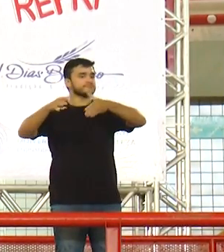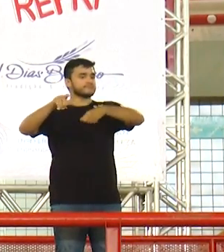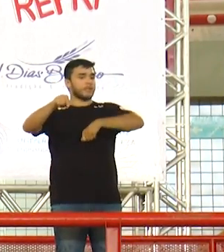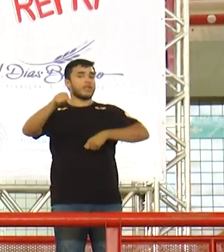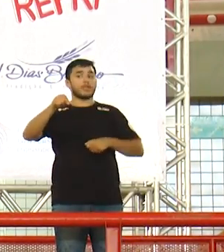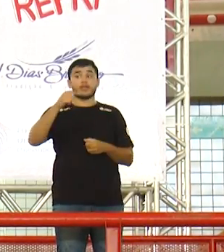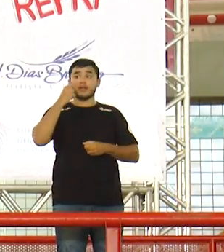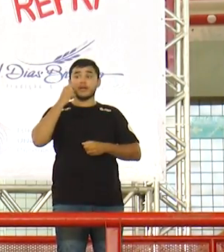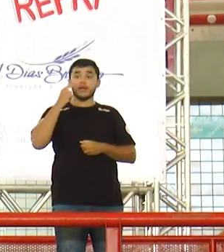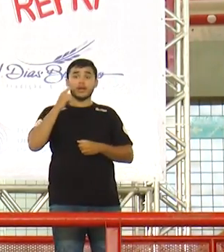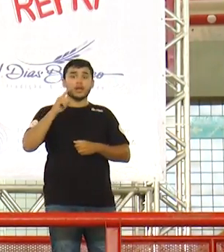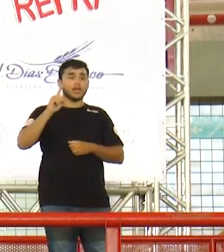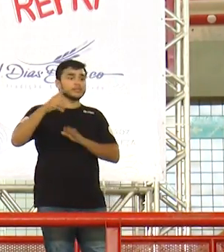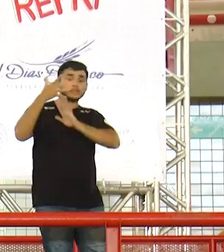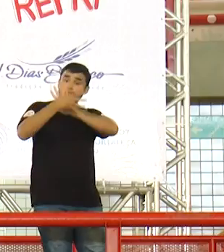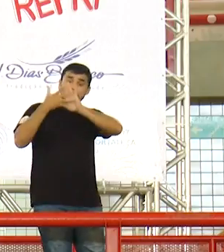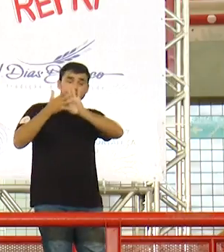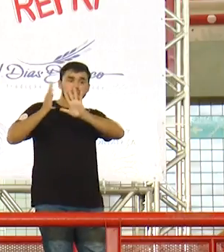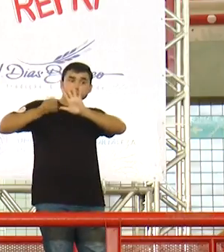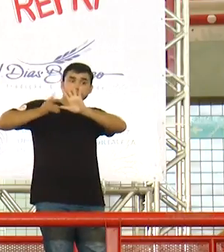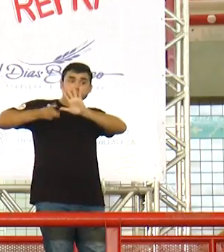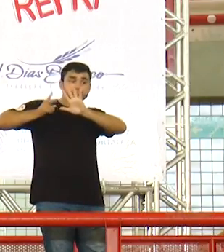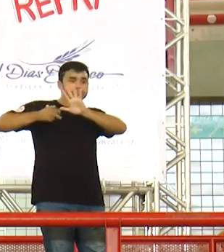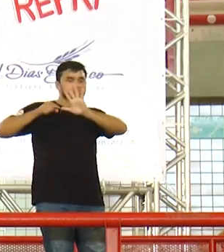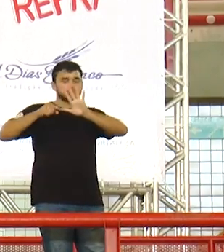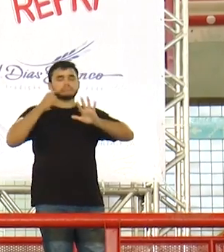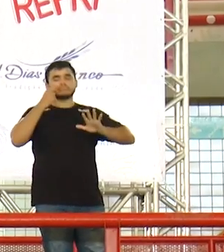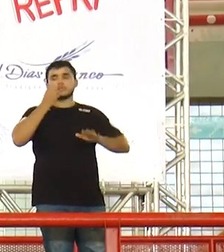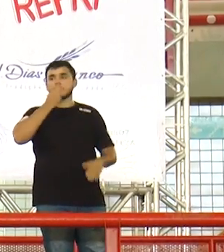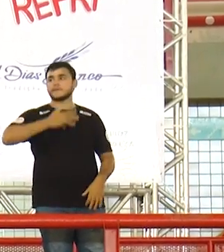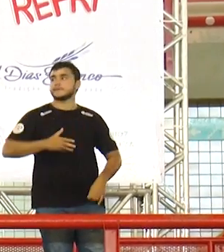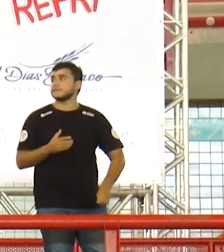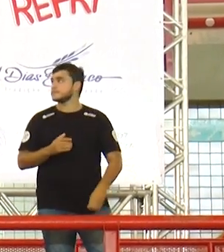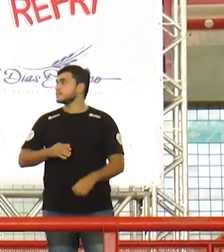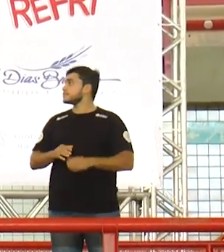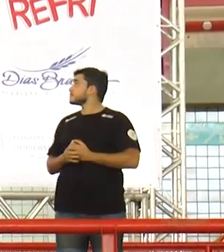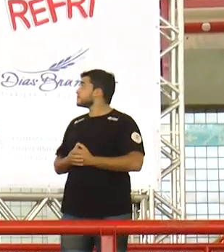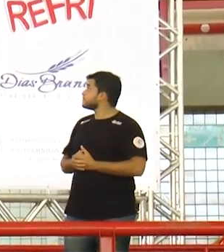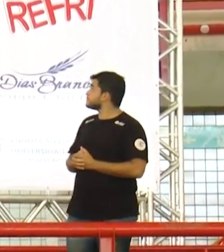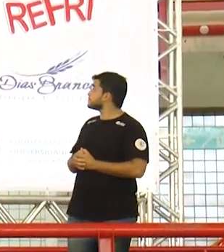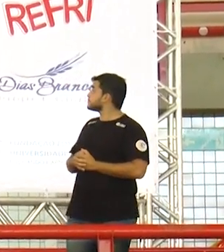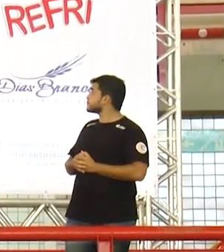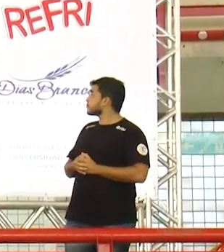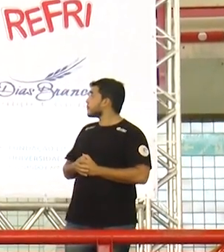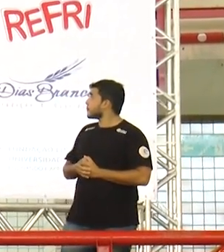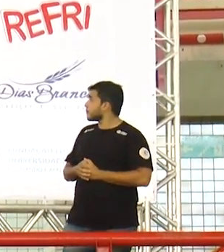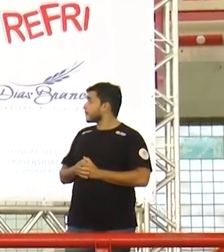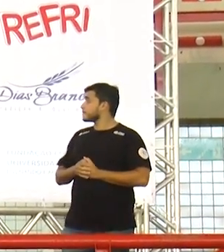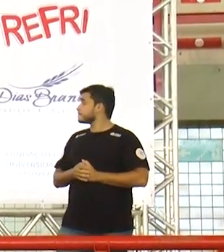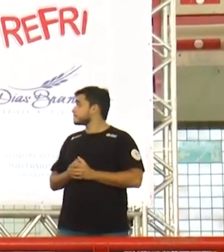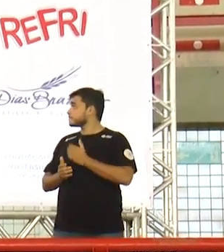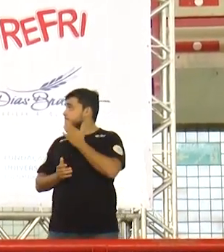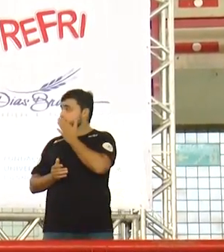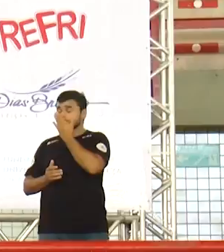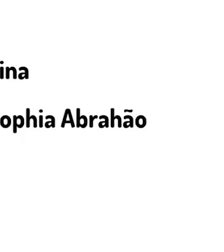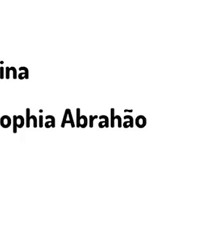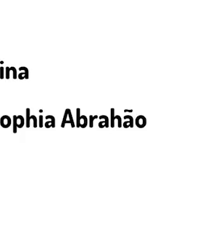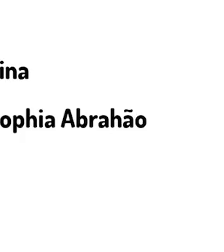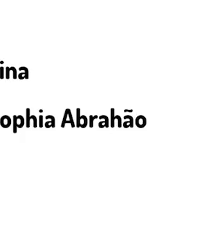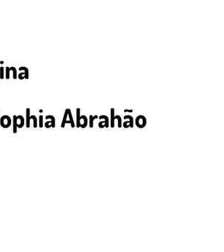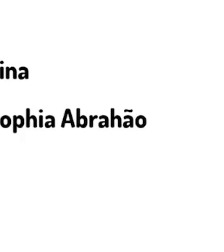que você vai ter num único texto, mas que também é legal. Olha só a canção, bota aí, vai para